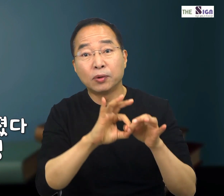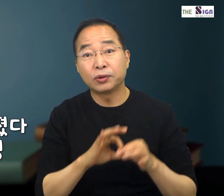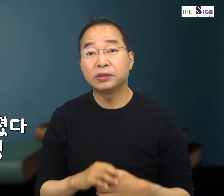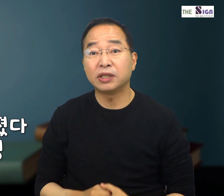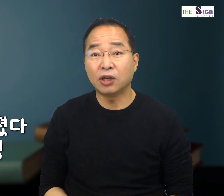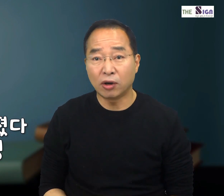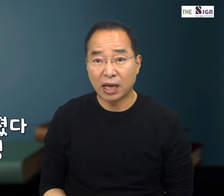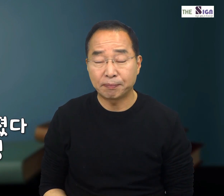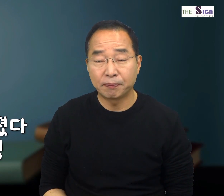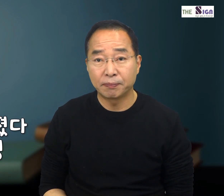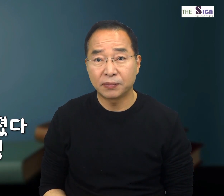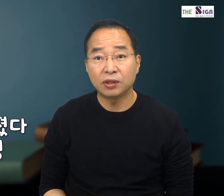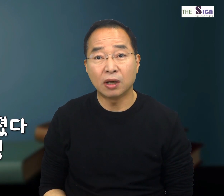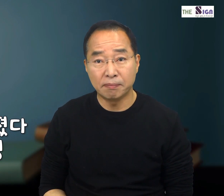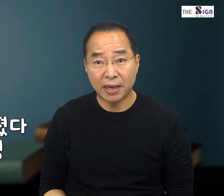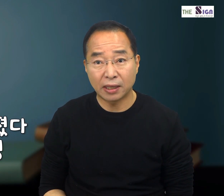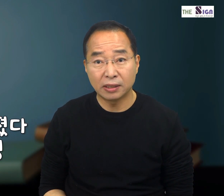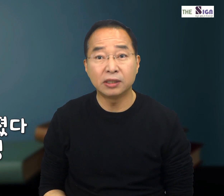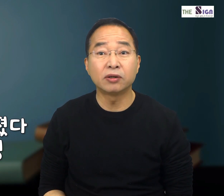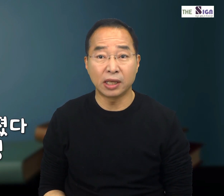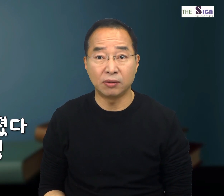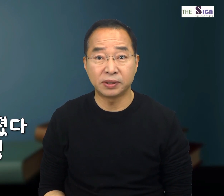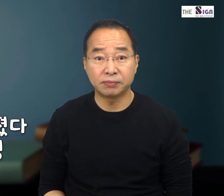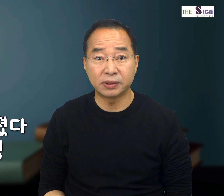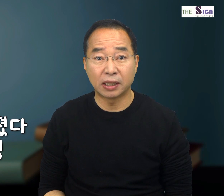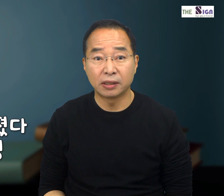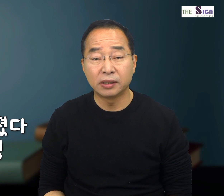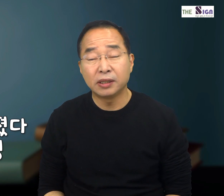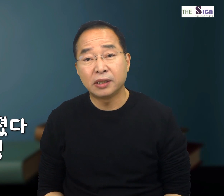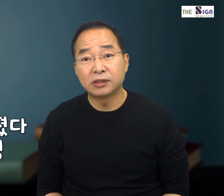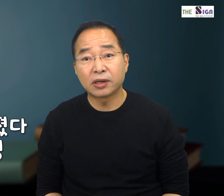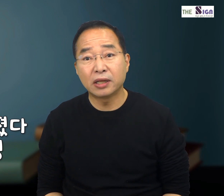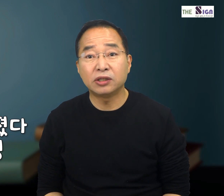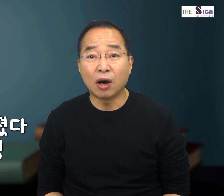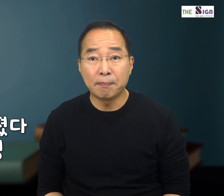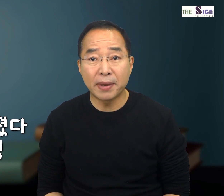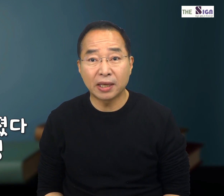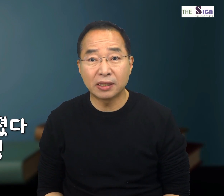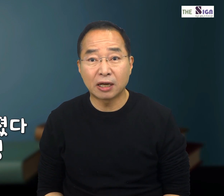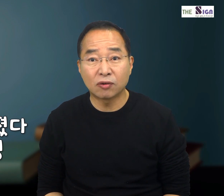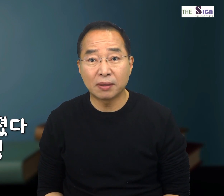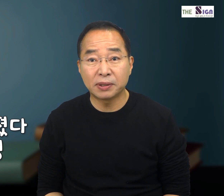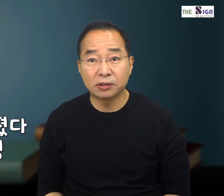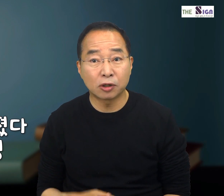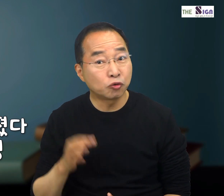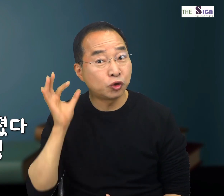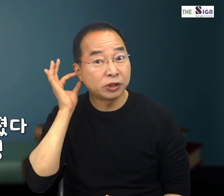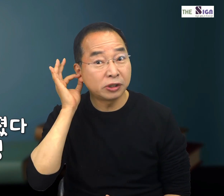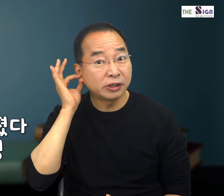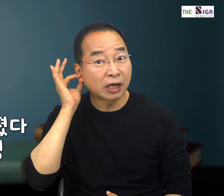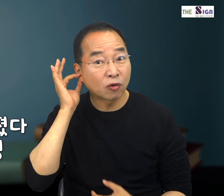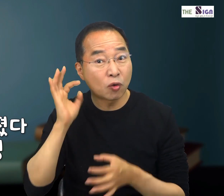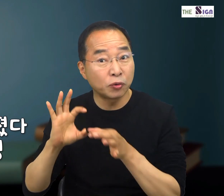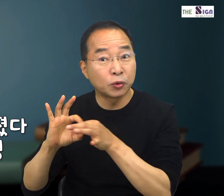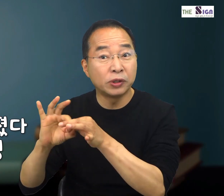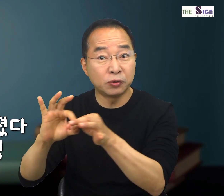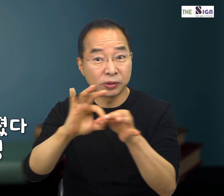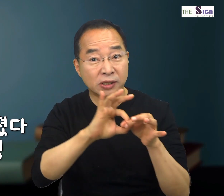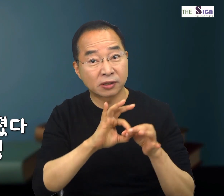이제 연합, 연맹 이런 개념을 씁니다. 예전에는 연맹이라고 하면서는 귀를 잡고 돌리는 동작을 썼어요.